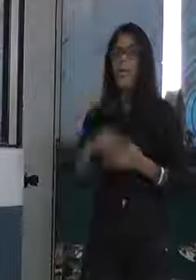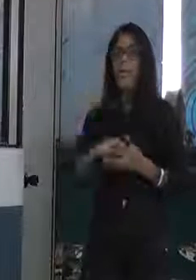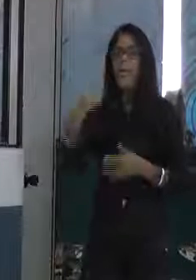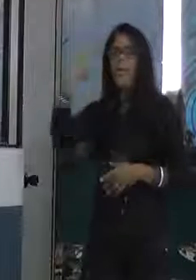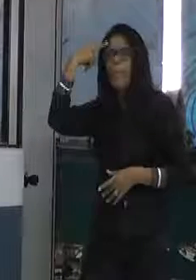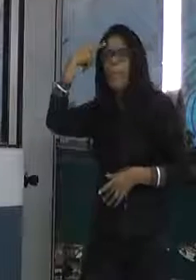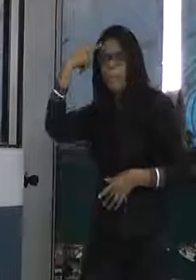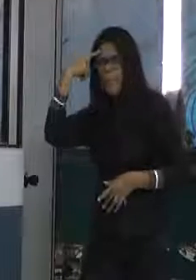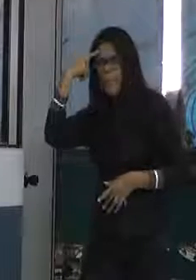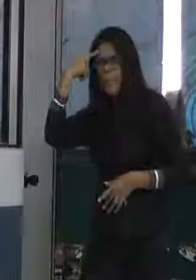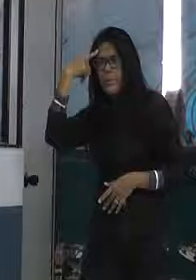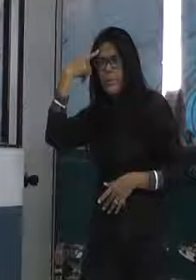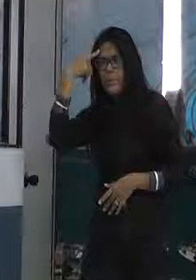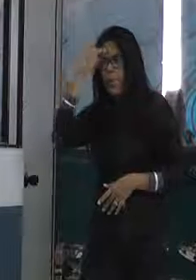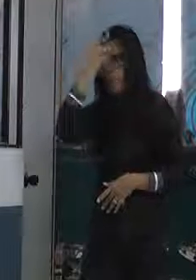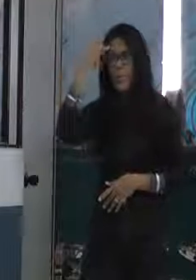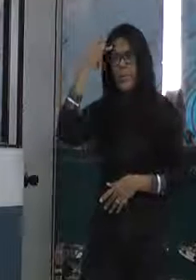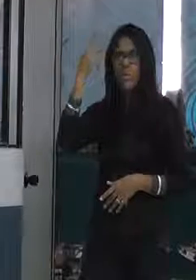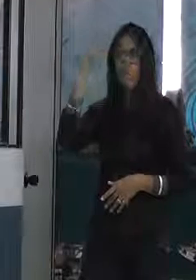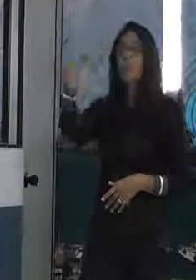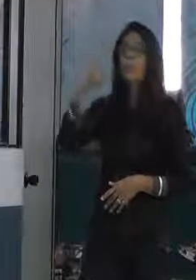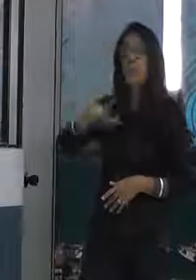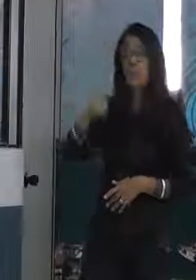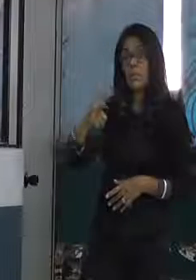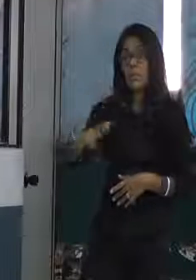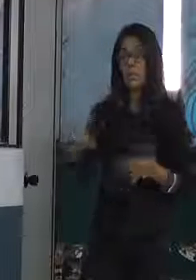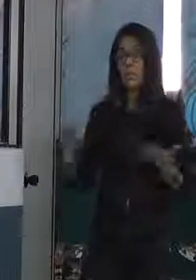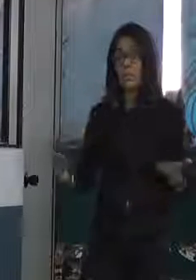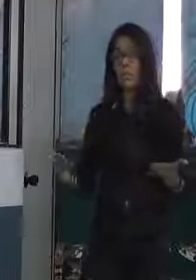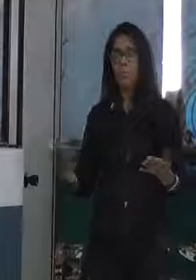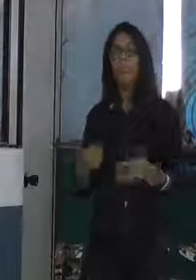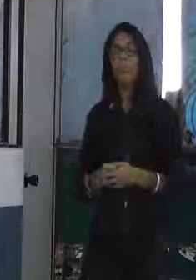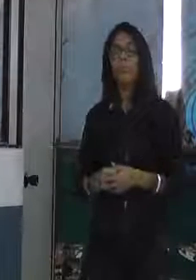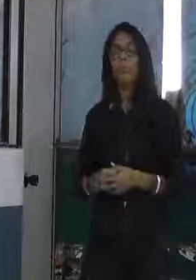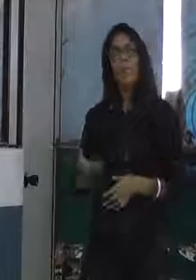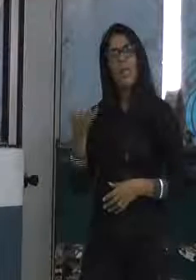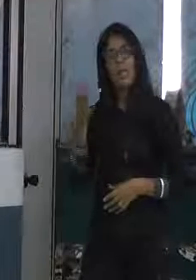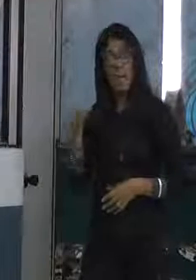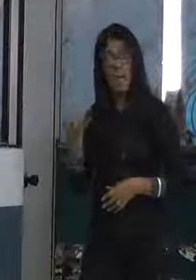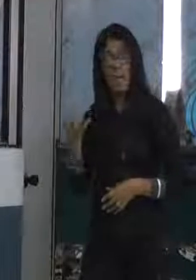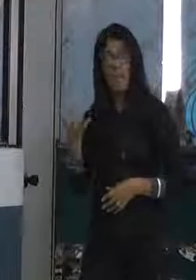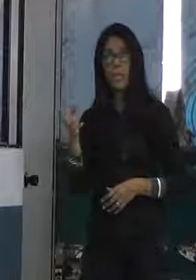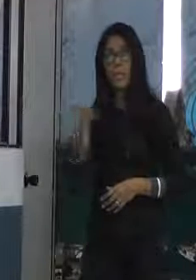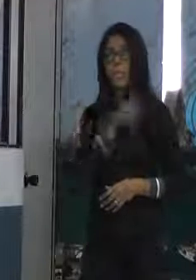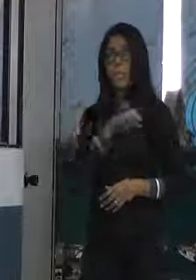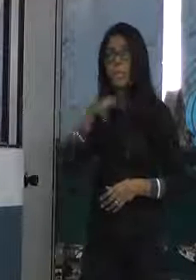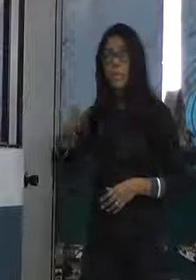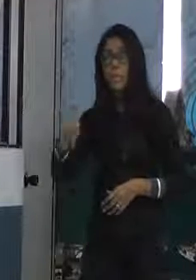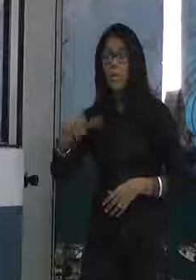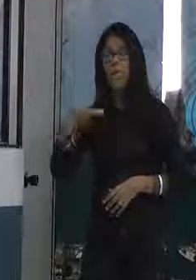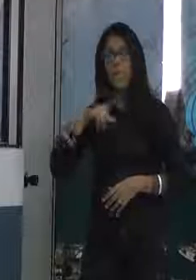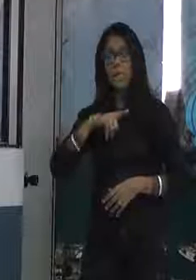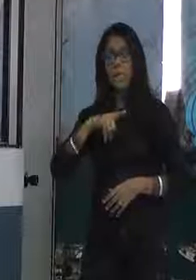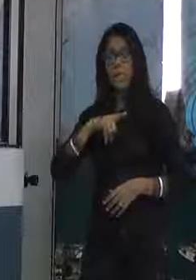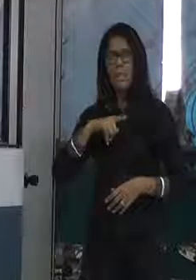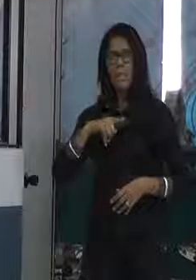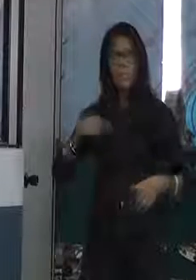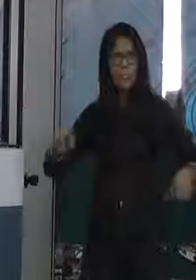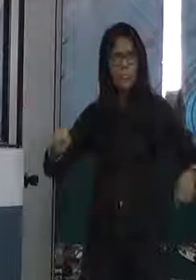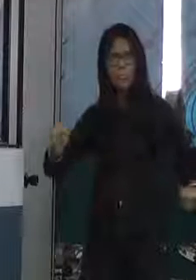águia, que é aquele pelotão especializado de motociclistas, com aquelas